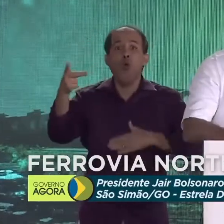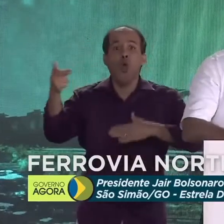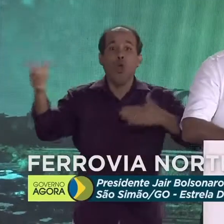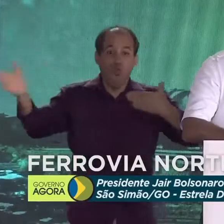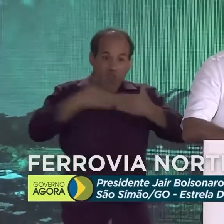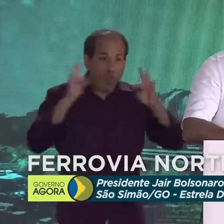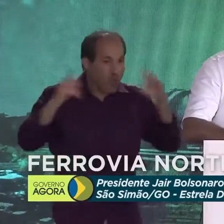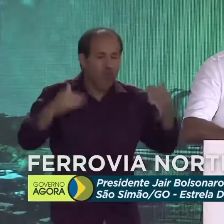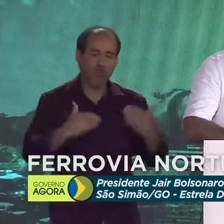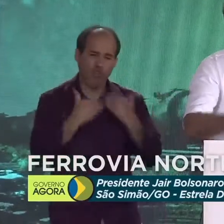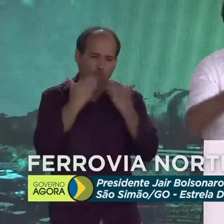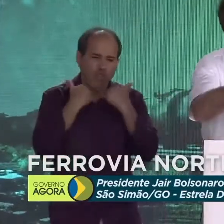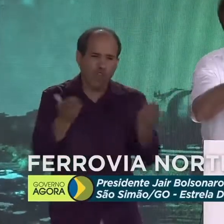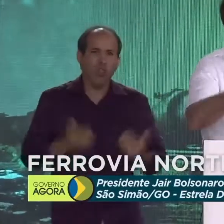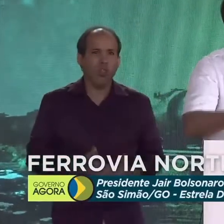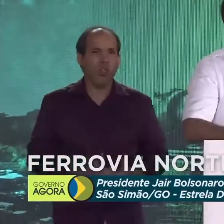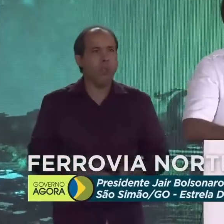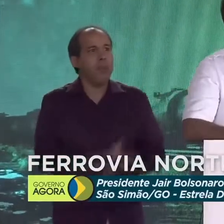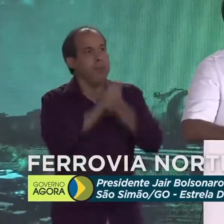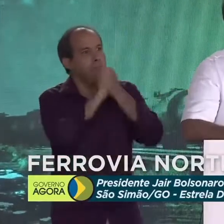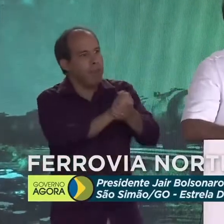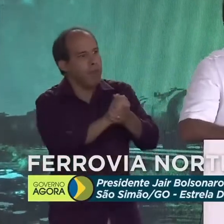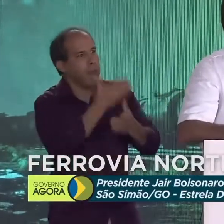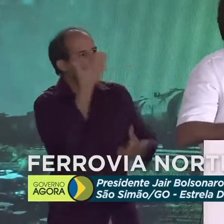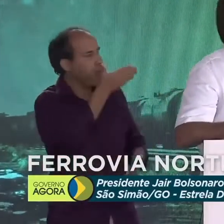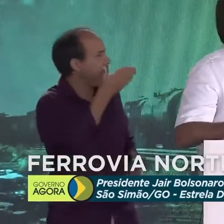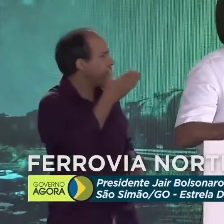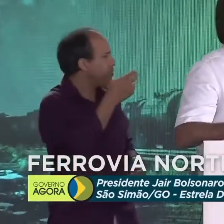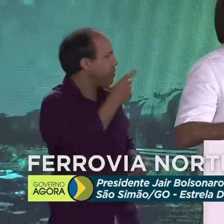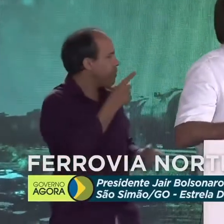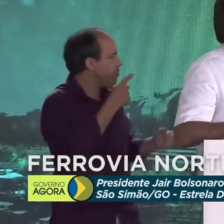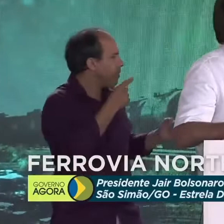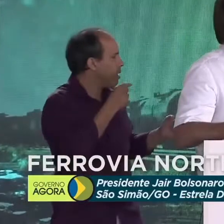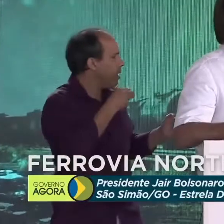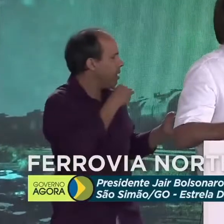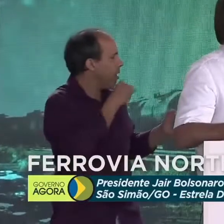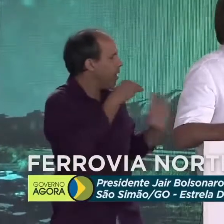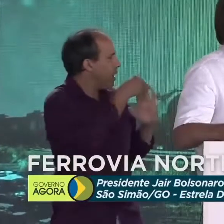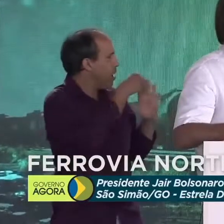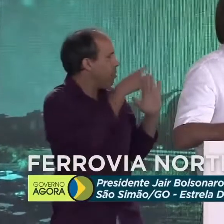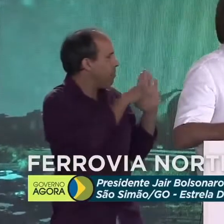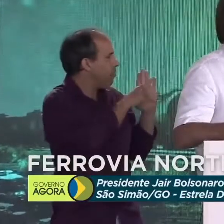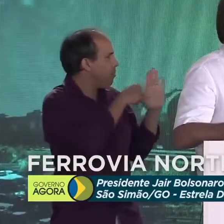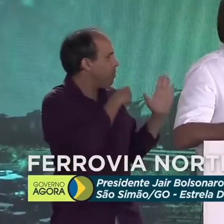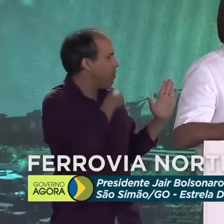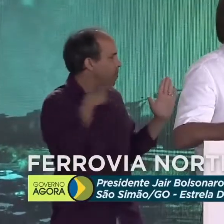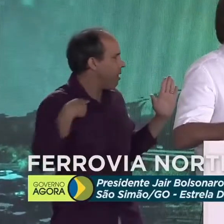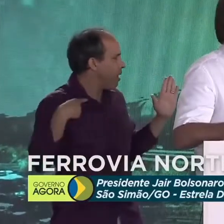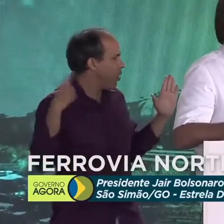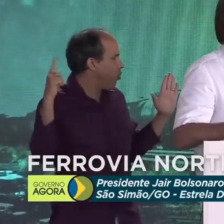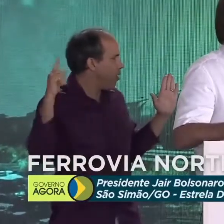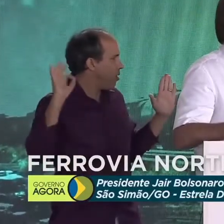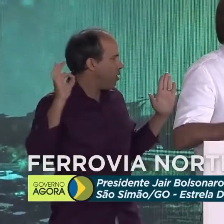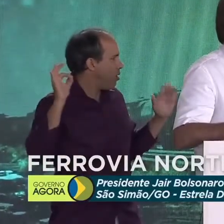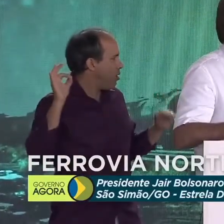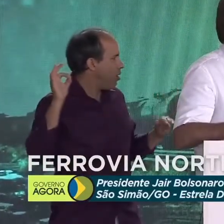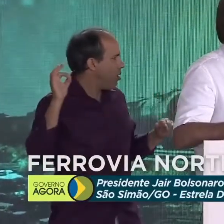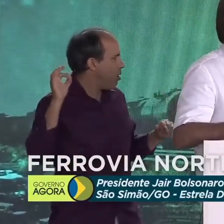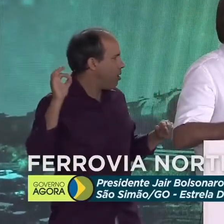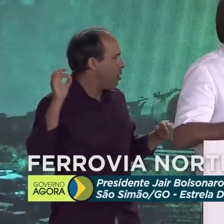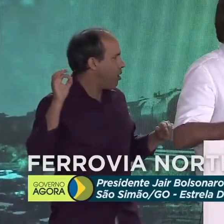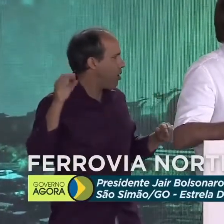funciona. Parabéns aqui ao MP de Goiás. Foi o MP de Goiás?